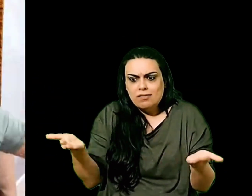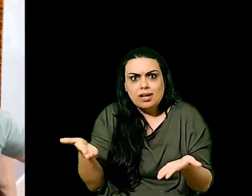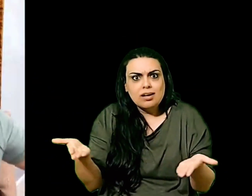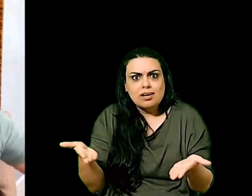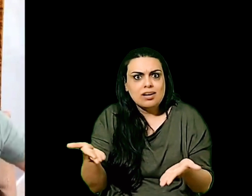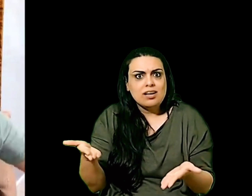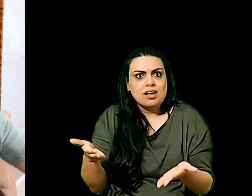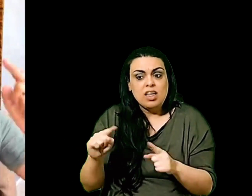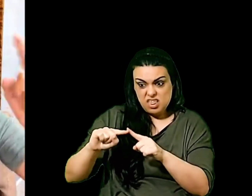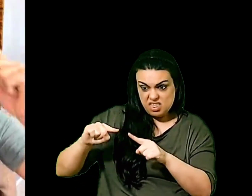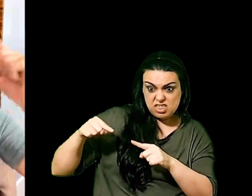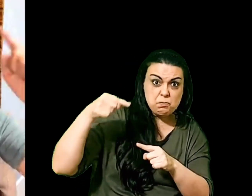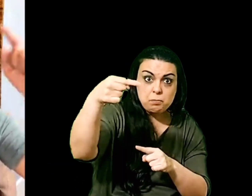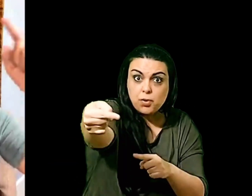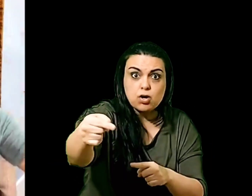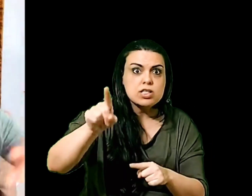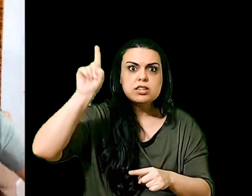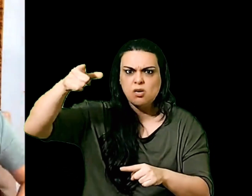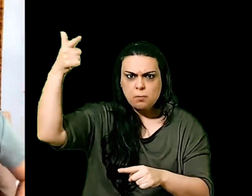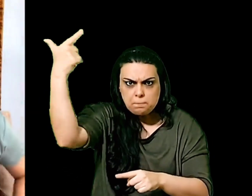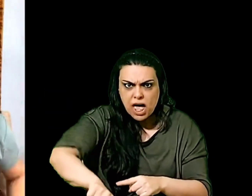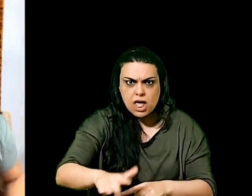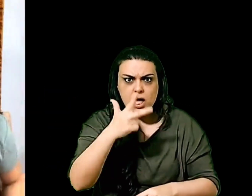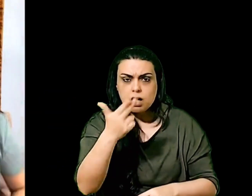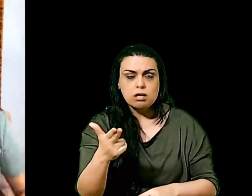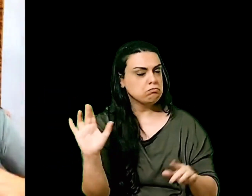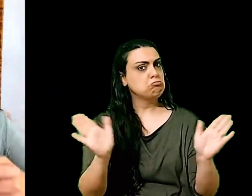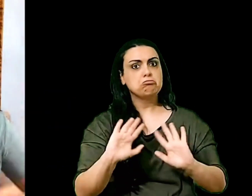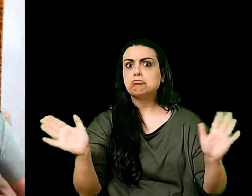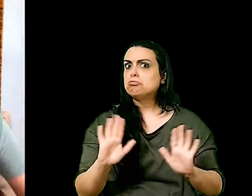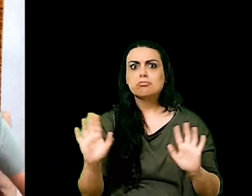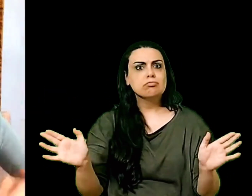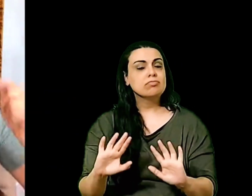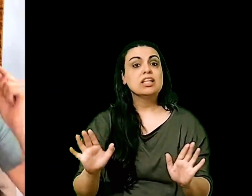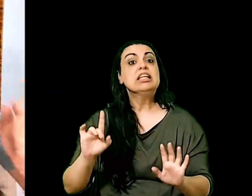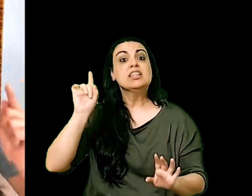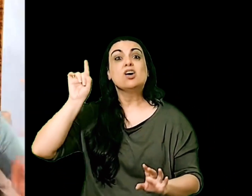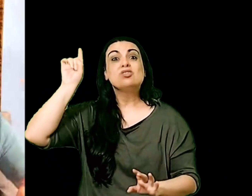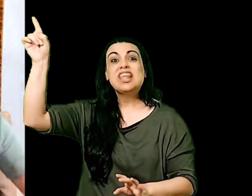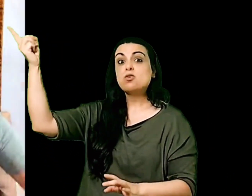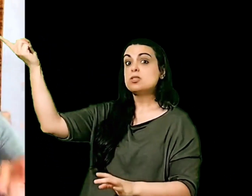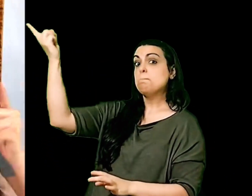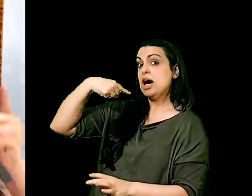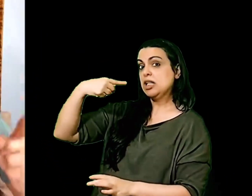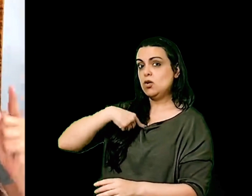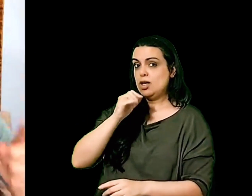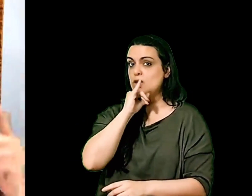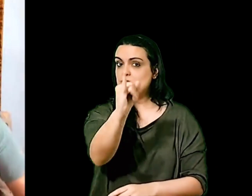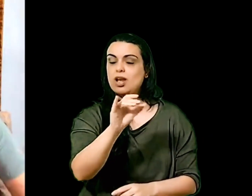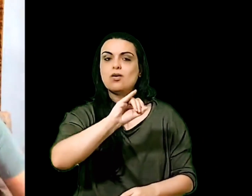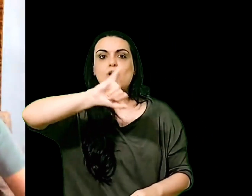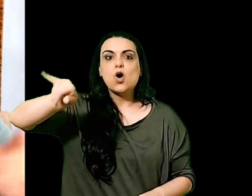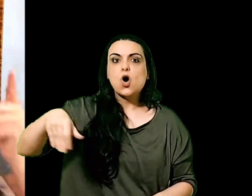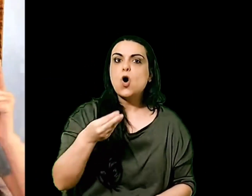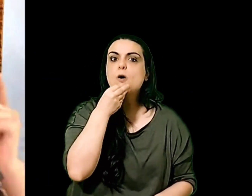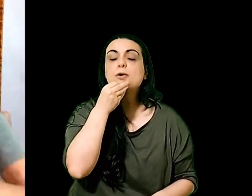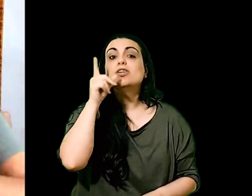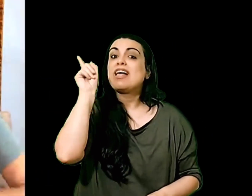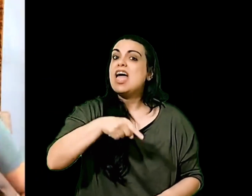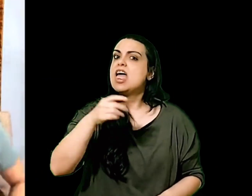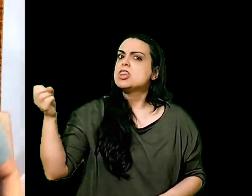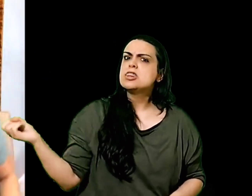algo que depois daquele tempo Deus nunca mais repetiu. Deus falou para mim, diga para eles que oportunidades